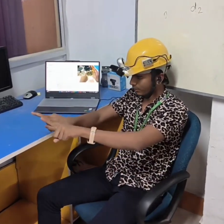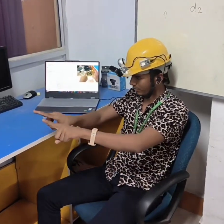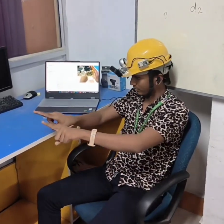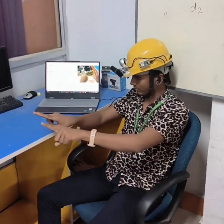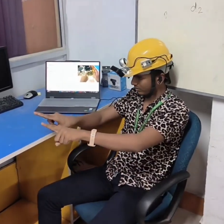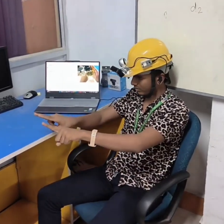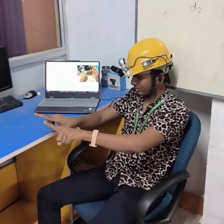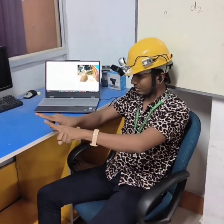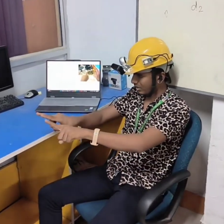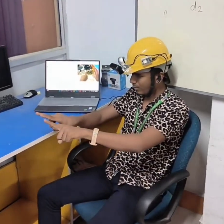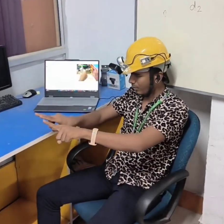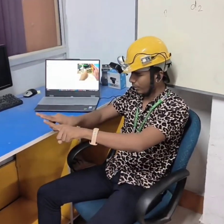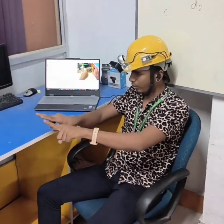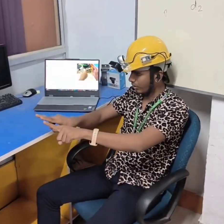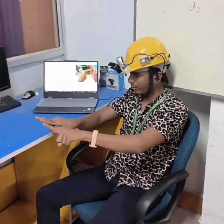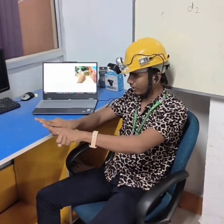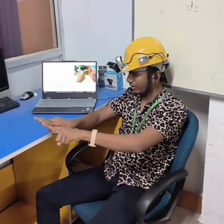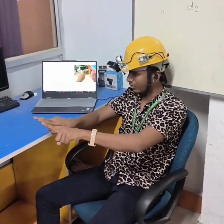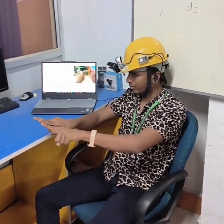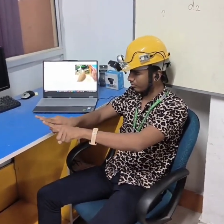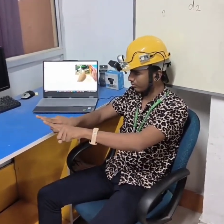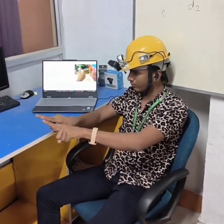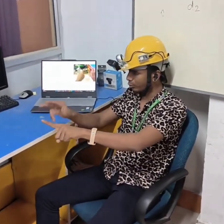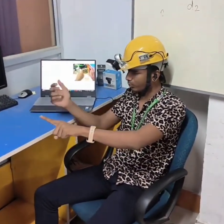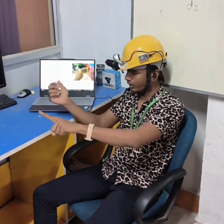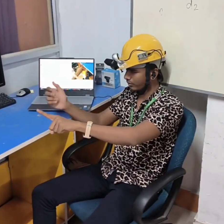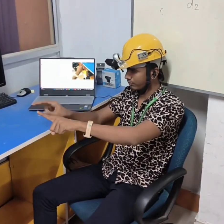சிம்பிள் இப்போ இப்படி கொடுத்தேன் அப்படின்னா ஜூம் பண்ணி